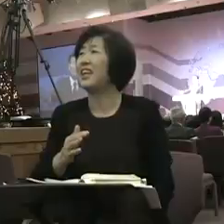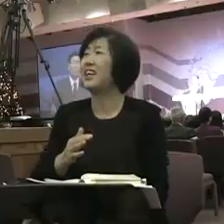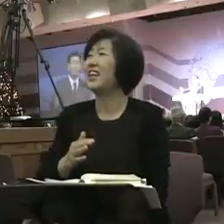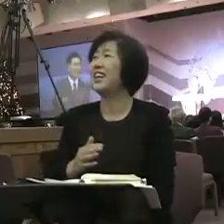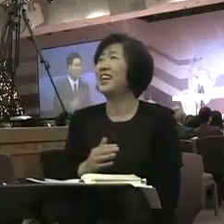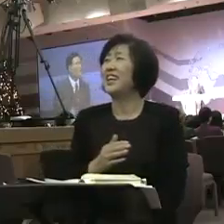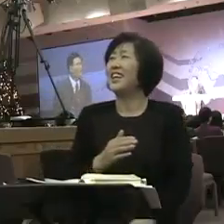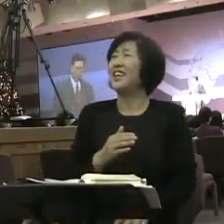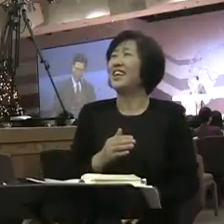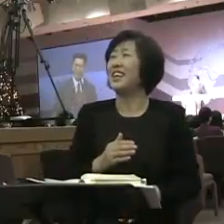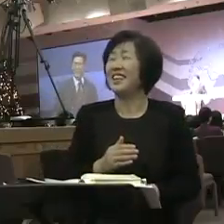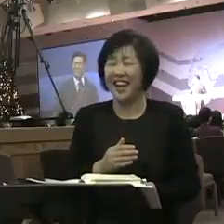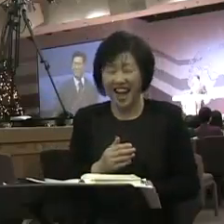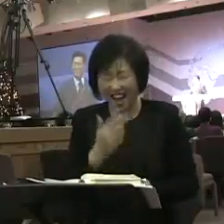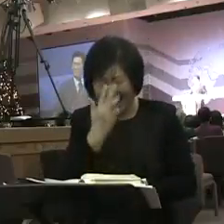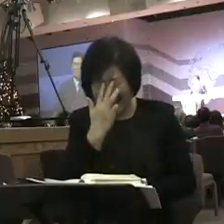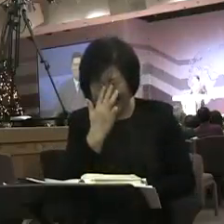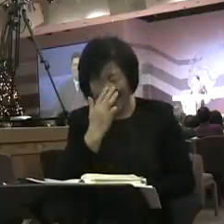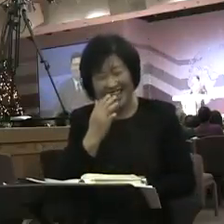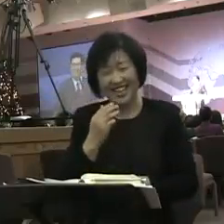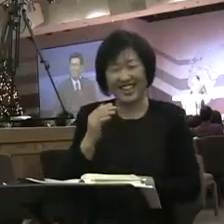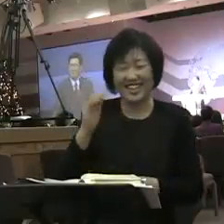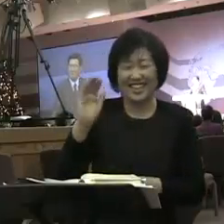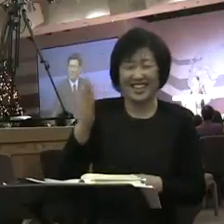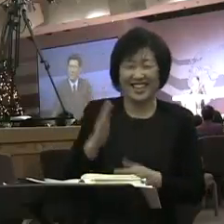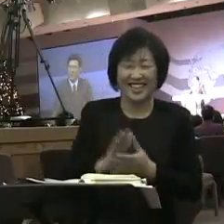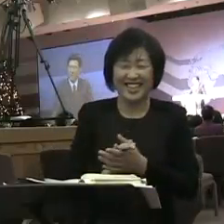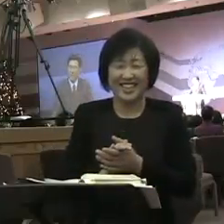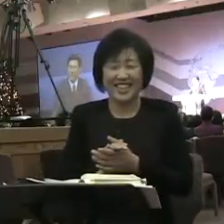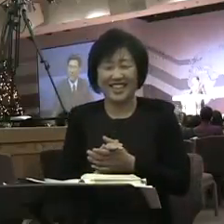그때 감동으로 제가 눈 감아버립니다.